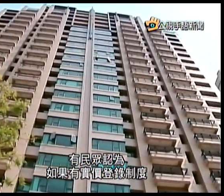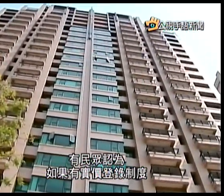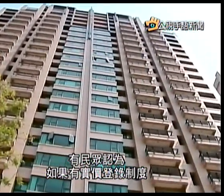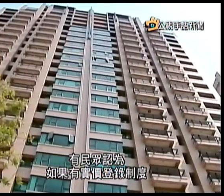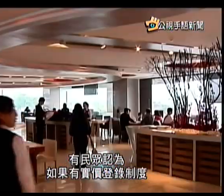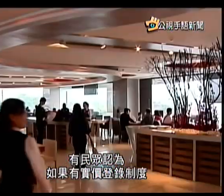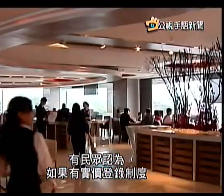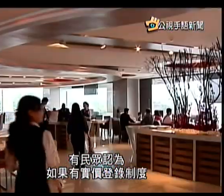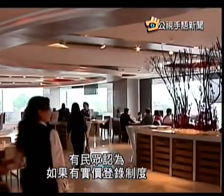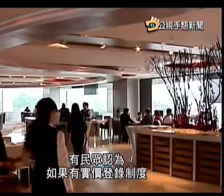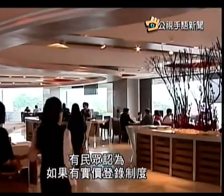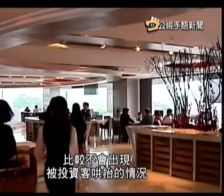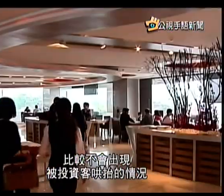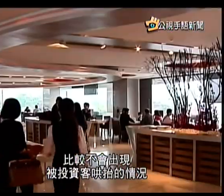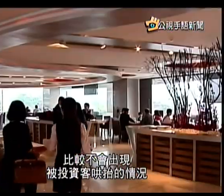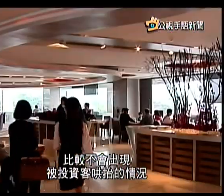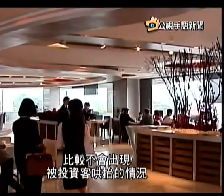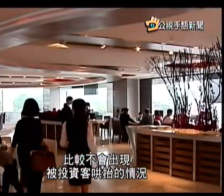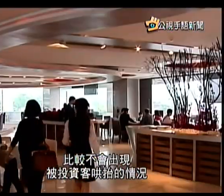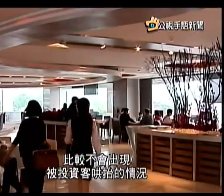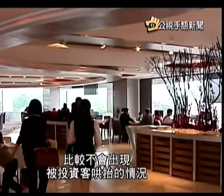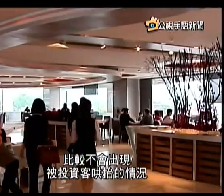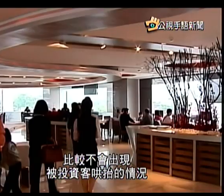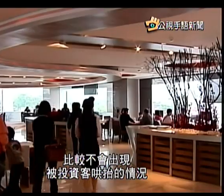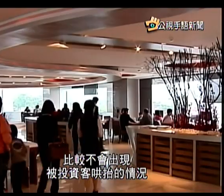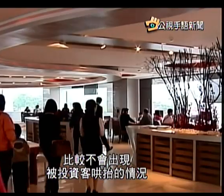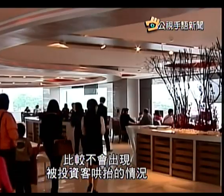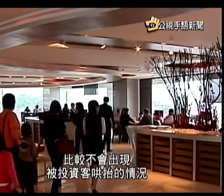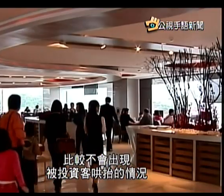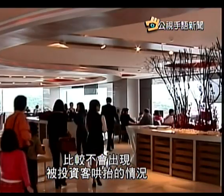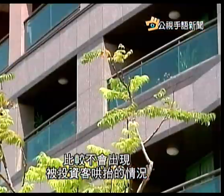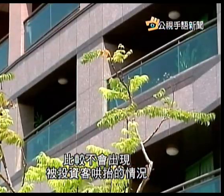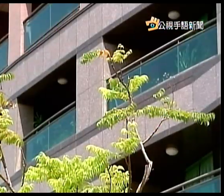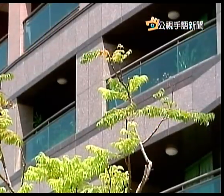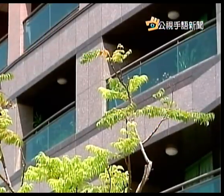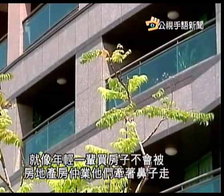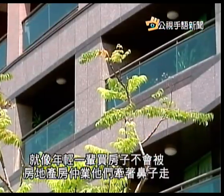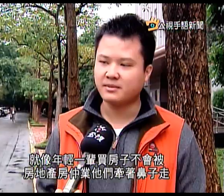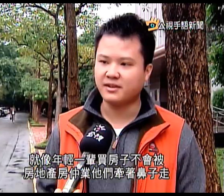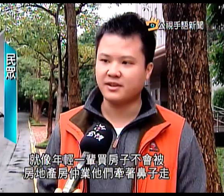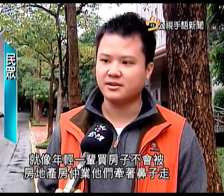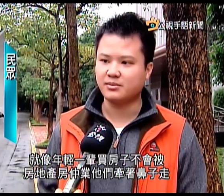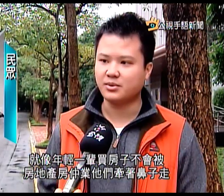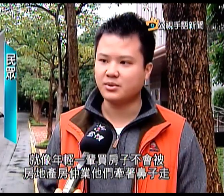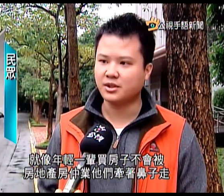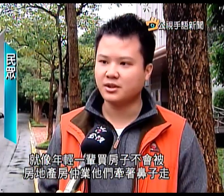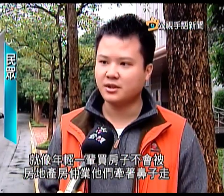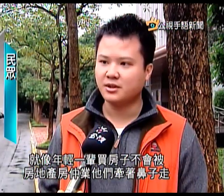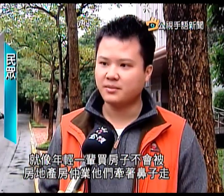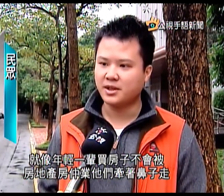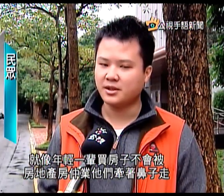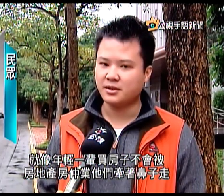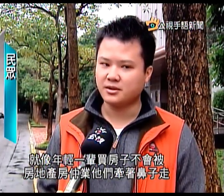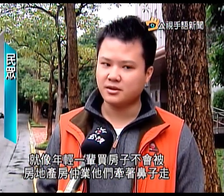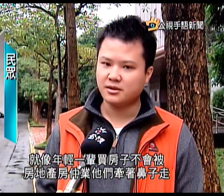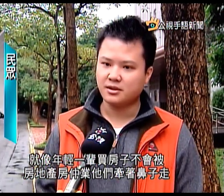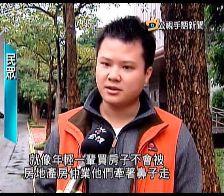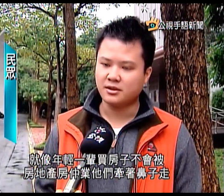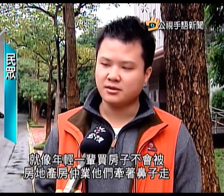价登录制度，比较不会出现被投资客哄抬的情况。 就像年轻一辈买房的人不会被就是